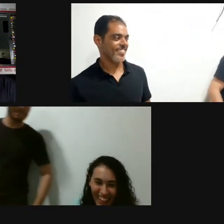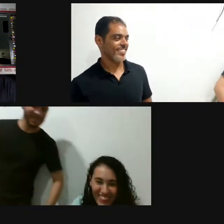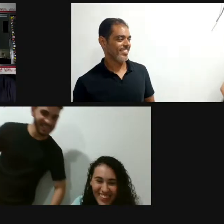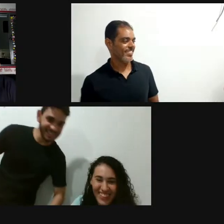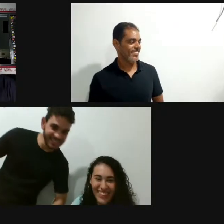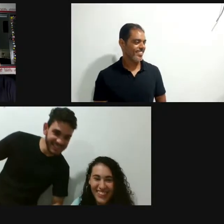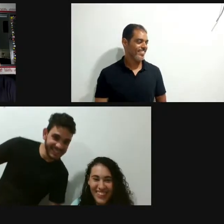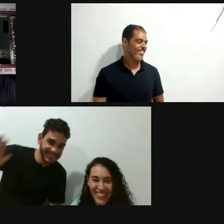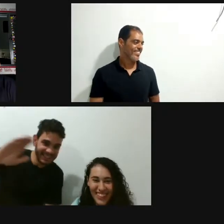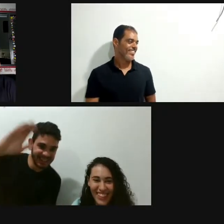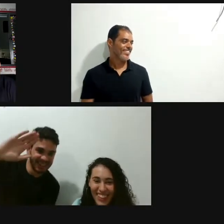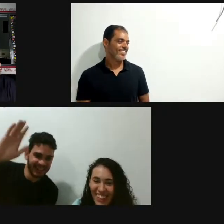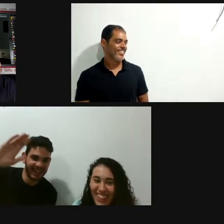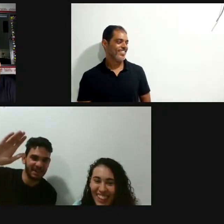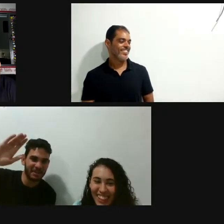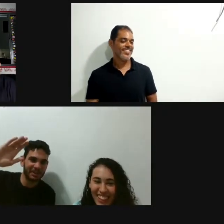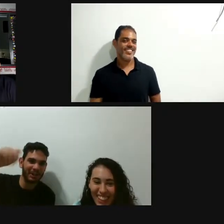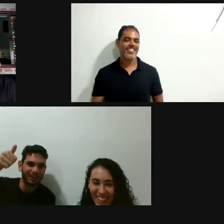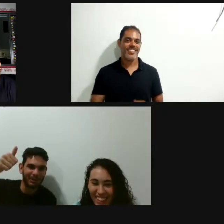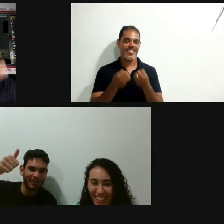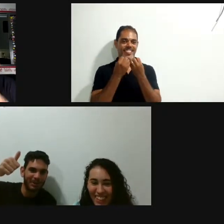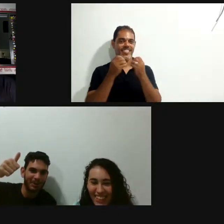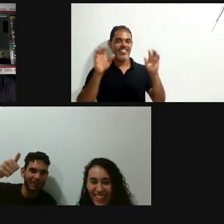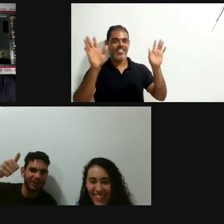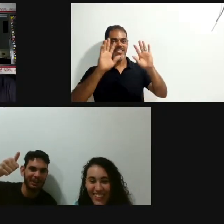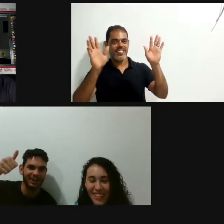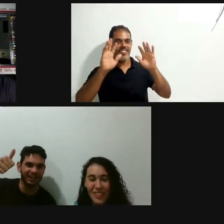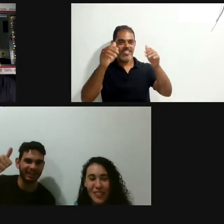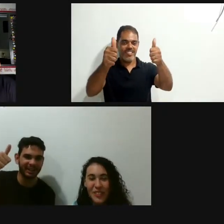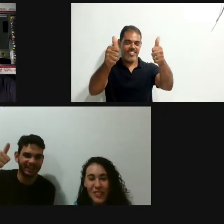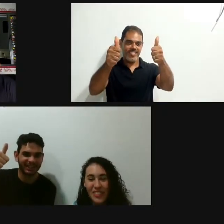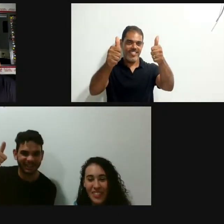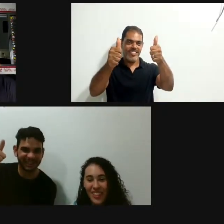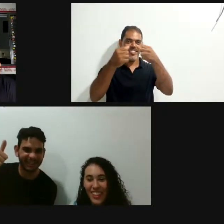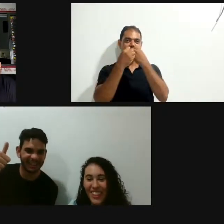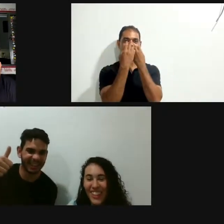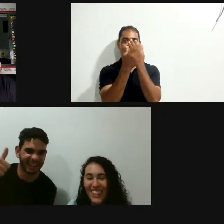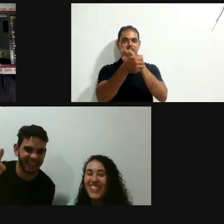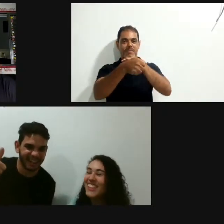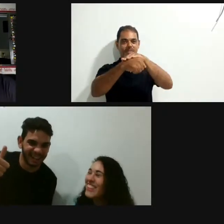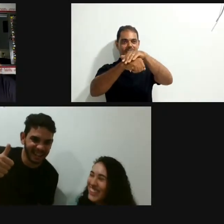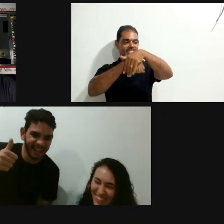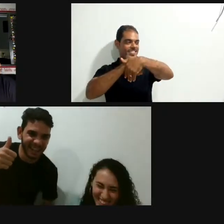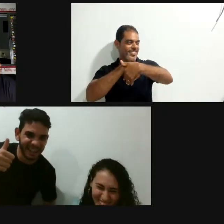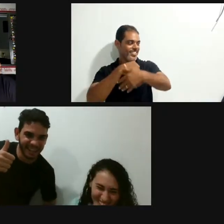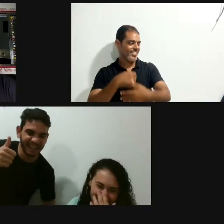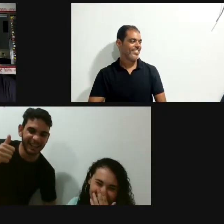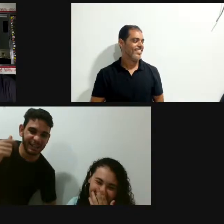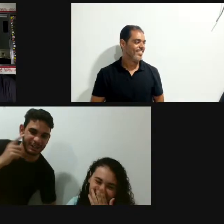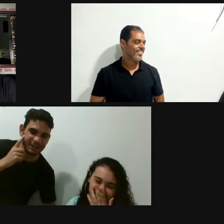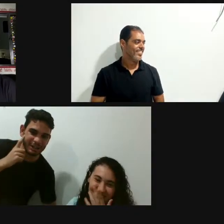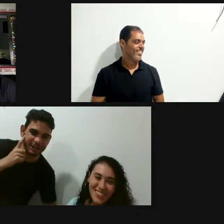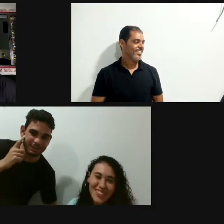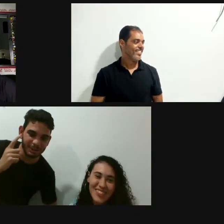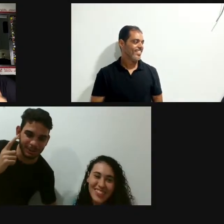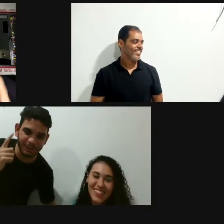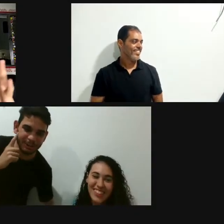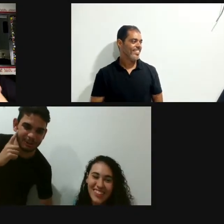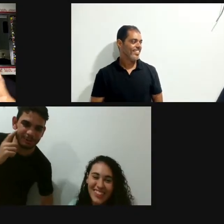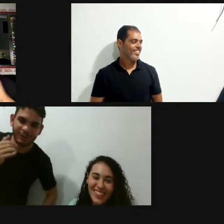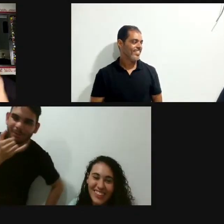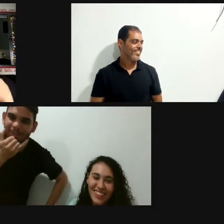Vem cá. E aí, pessoal, tudo bom? Boa noite. Boa noite, meu amigo. Obrigado pelo seu Não